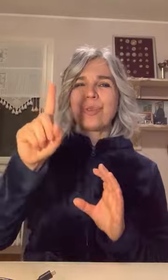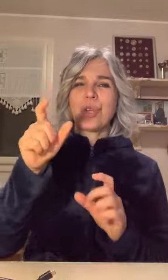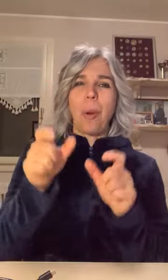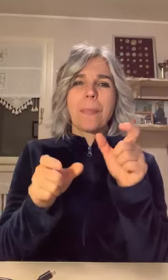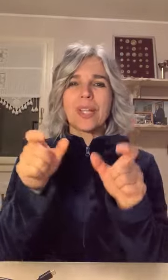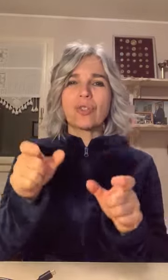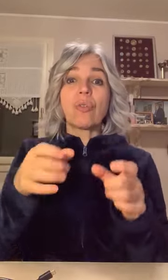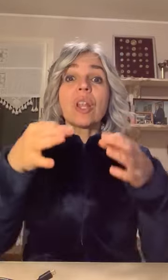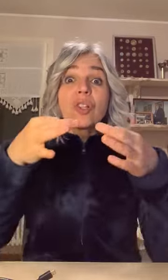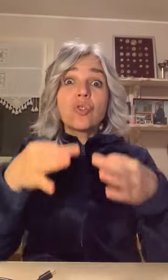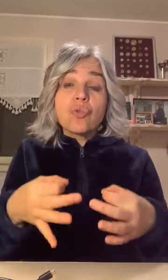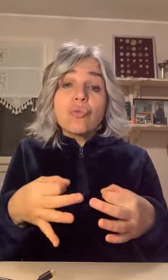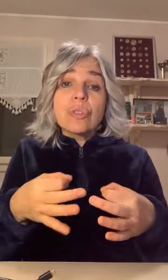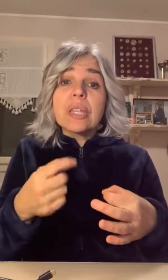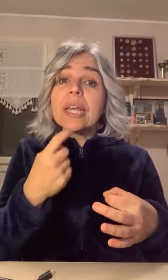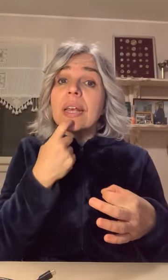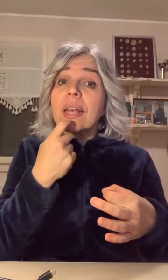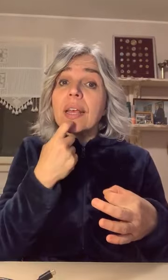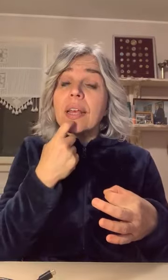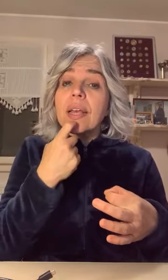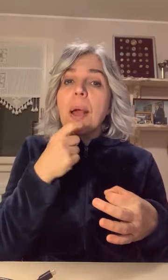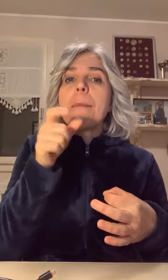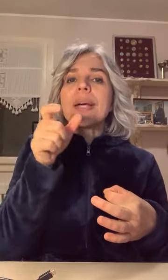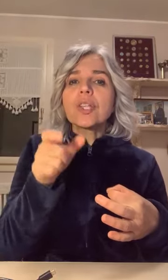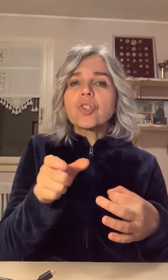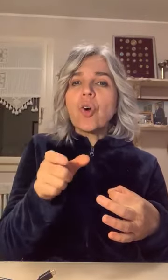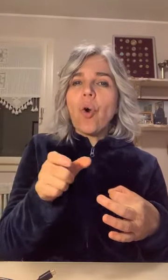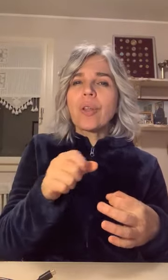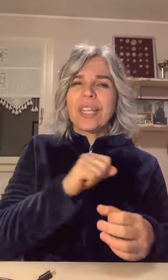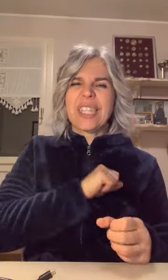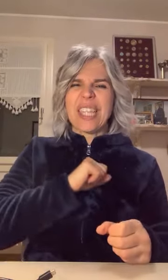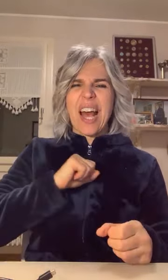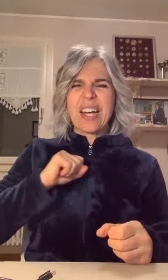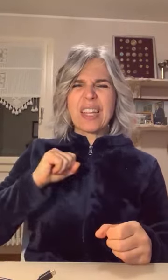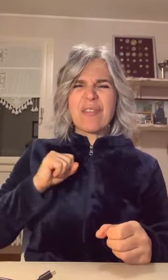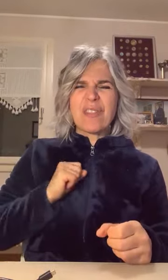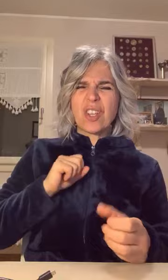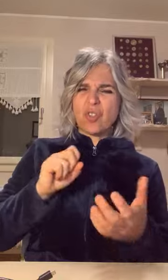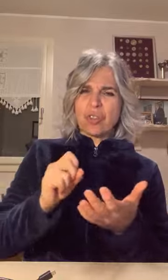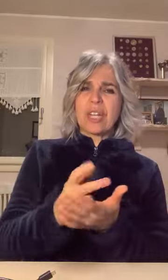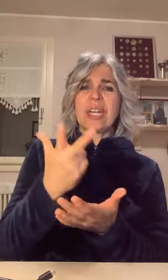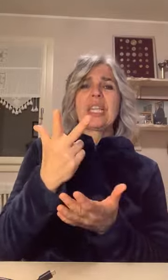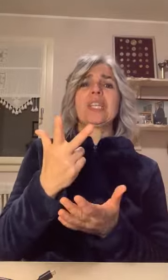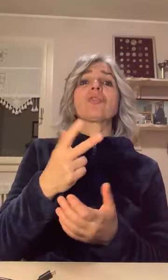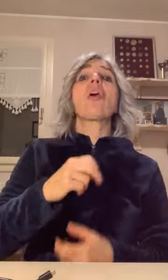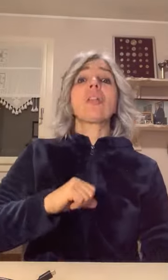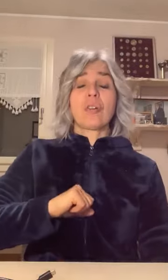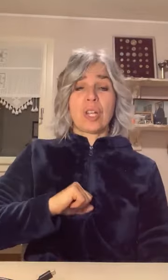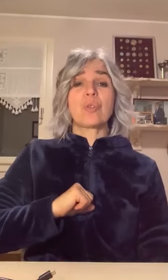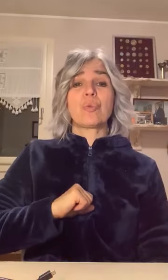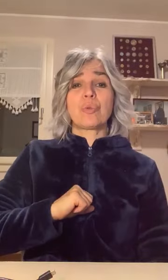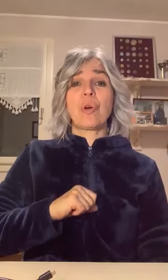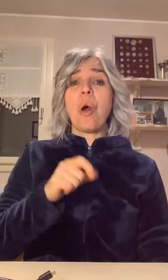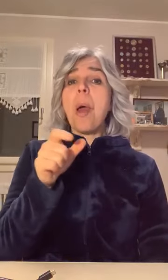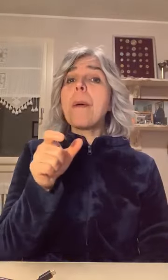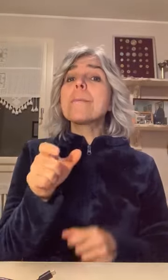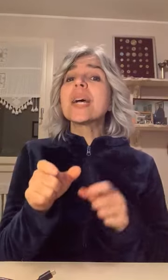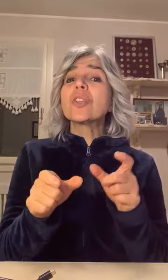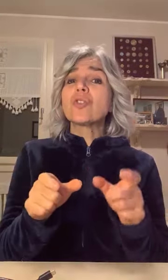che hanno creduto nel sacrificio di Cristo, coloro che hanno lavato le proprie vesti nel sangue dell'agnello di